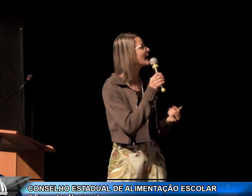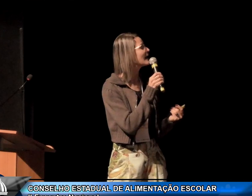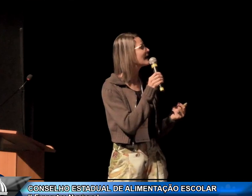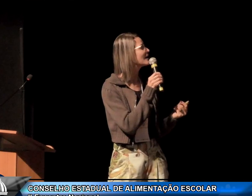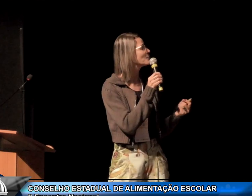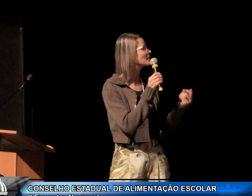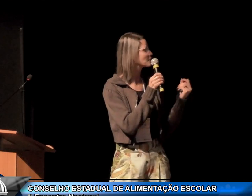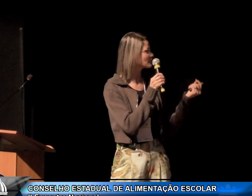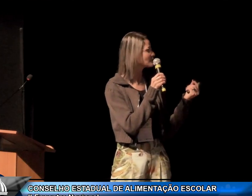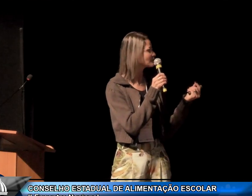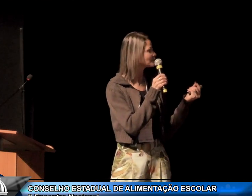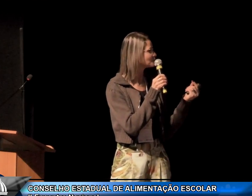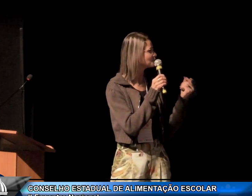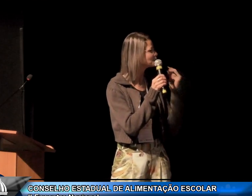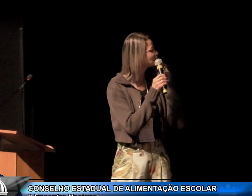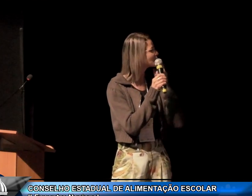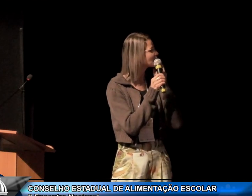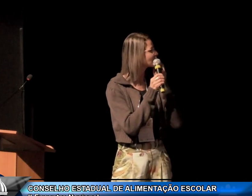a uma